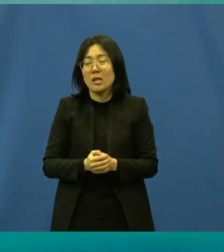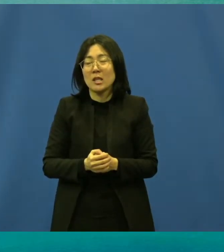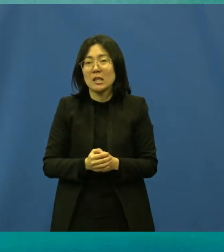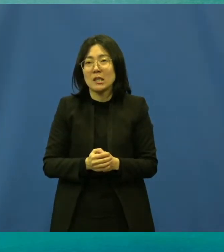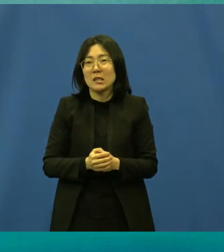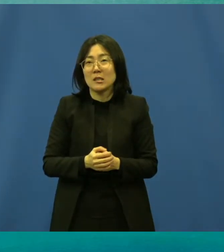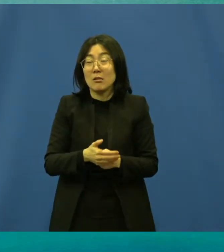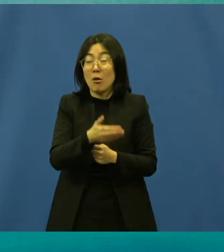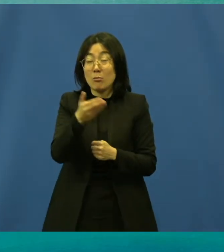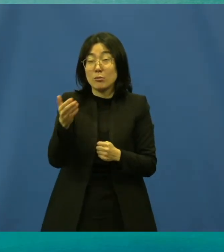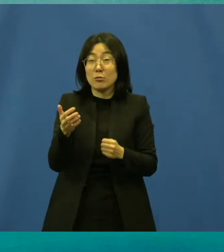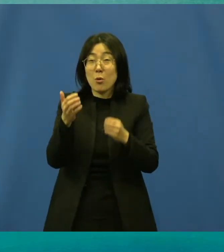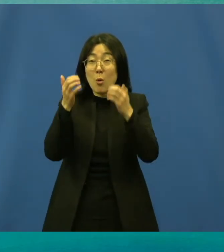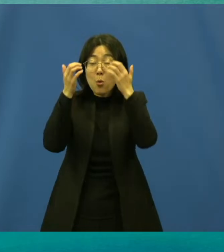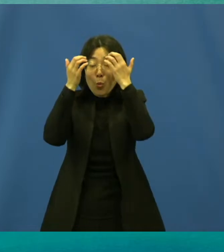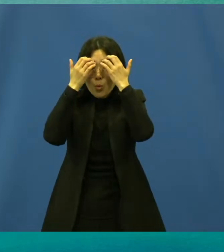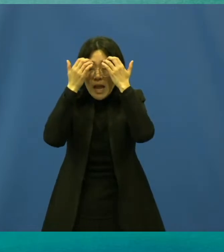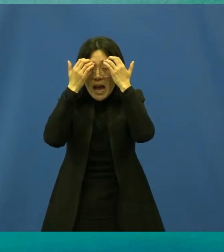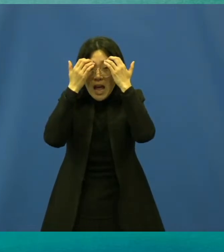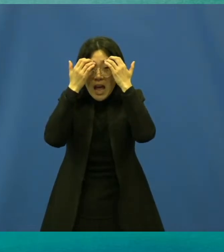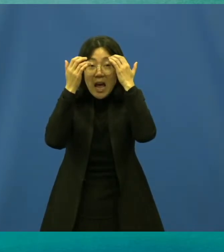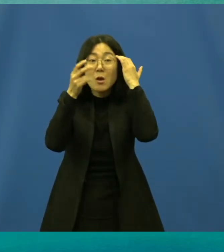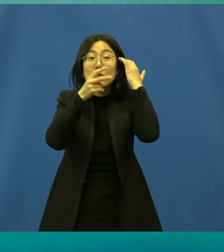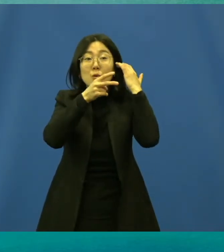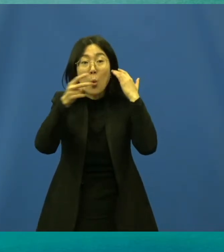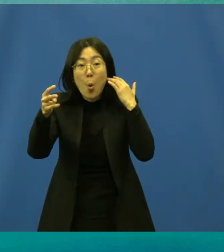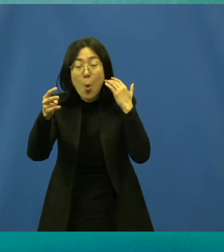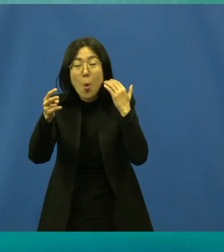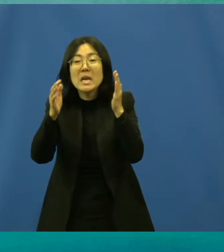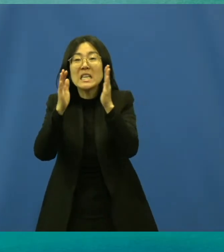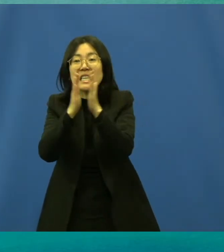여러분, 고난은 최고의 기도 학교입니다.